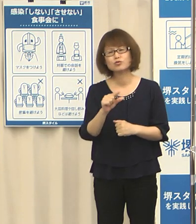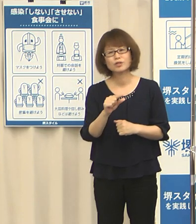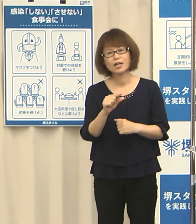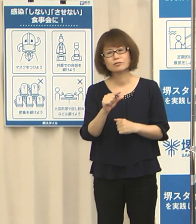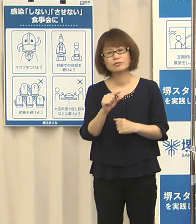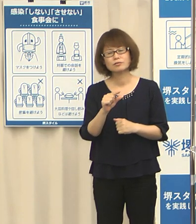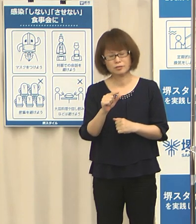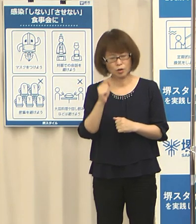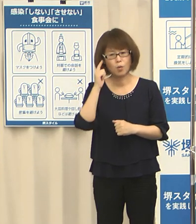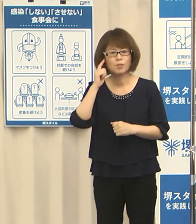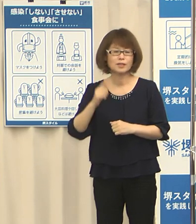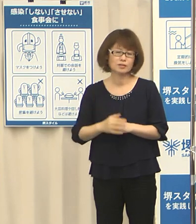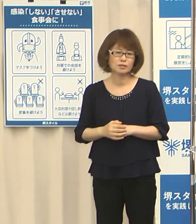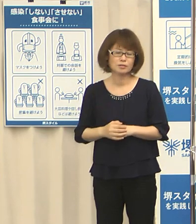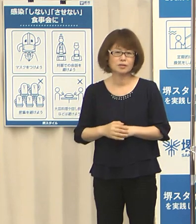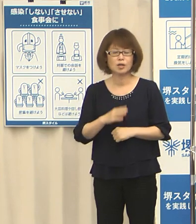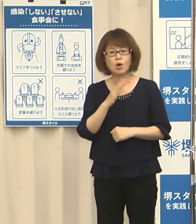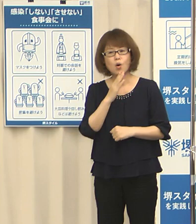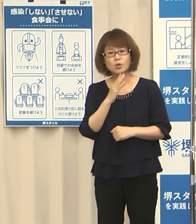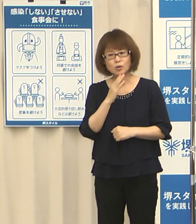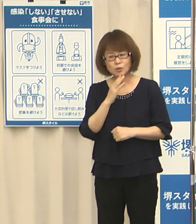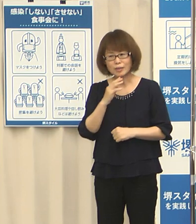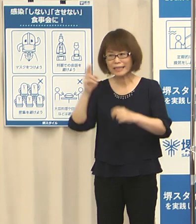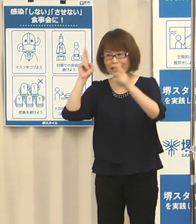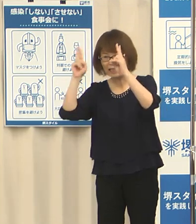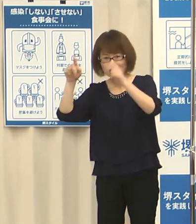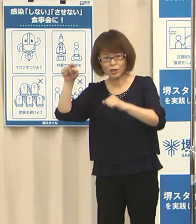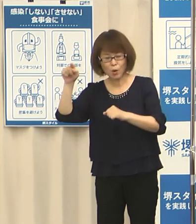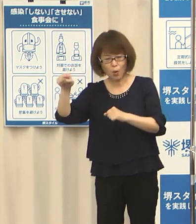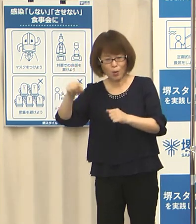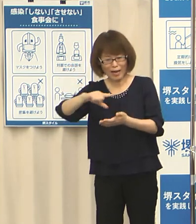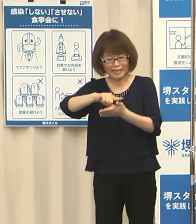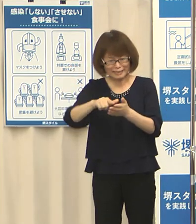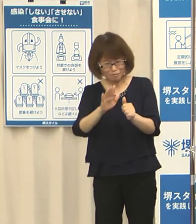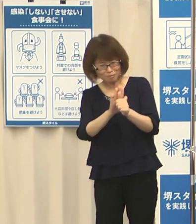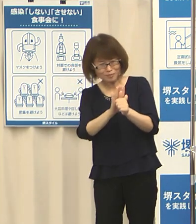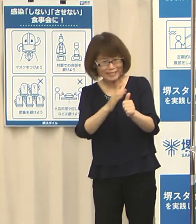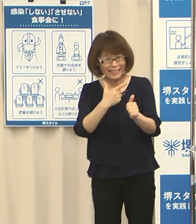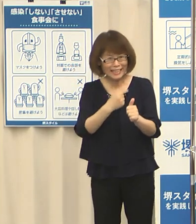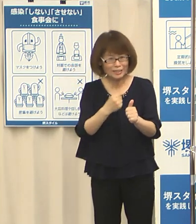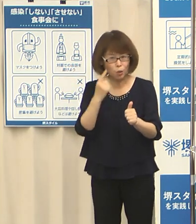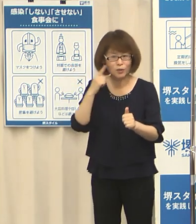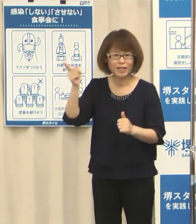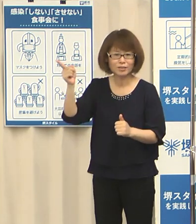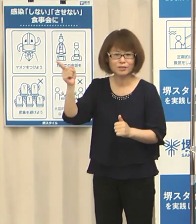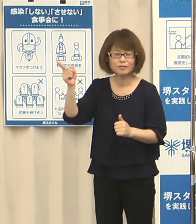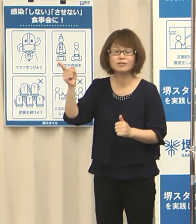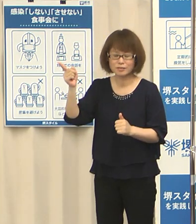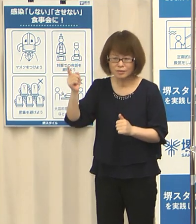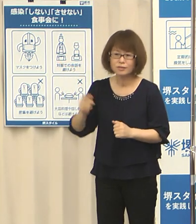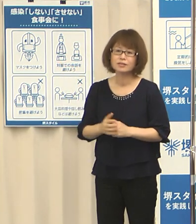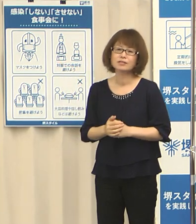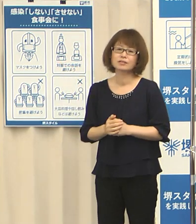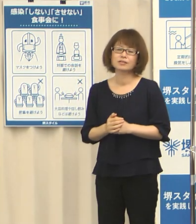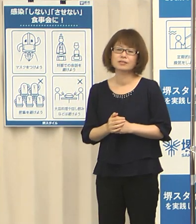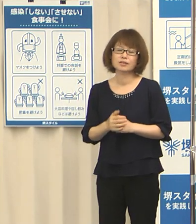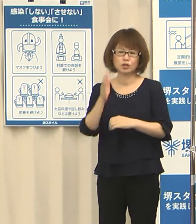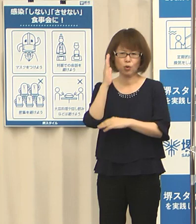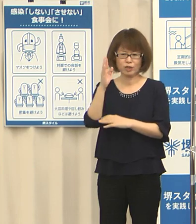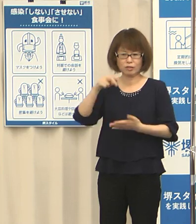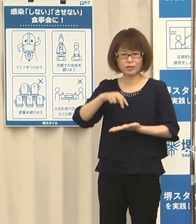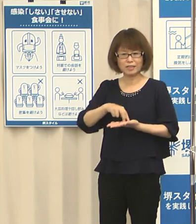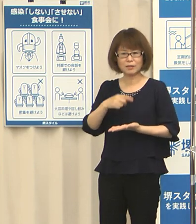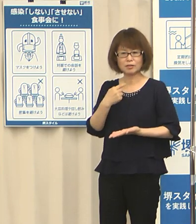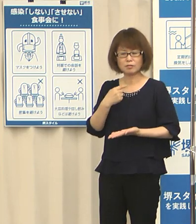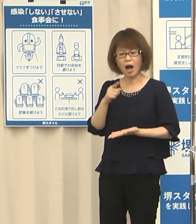本来であれば企業からすると地域貢献したいというありがたい申し出をいただいているんですが、行政としても企業にとってこういう